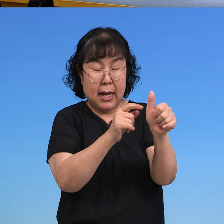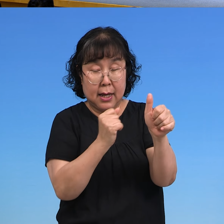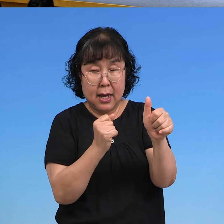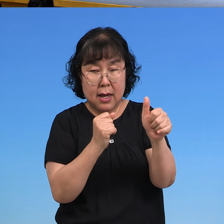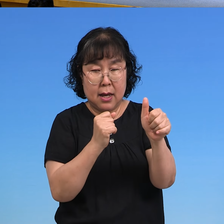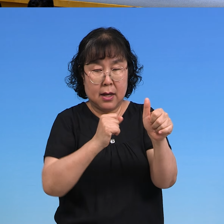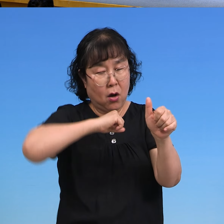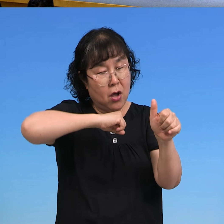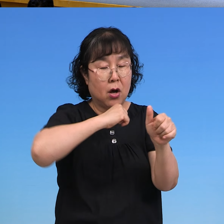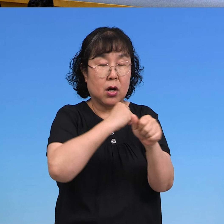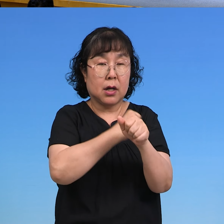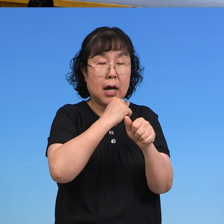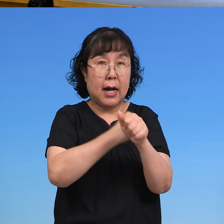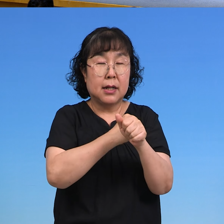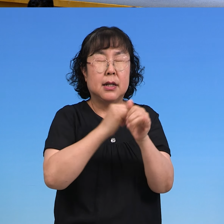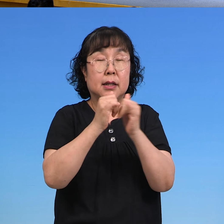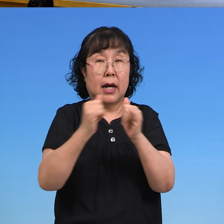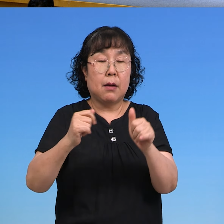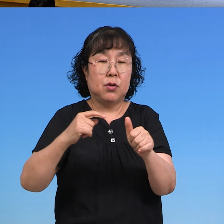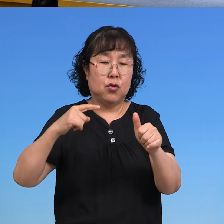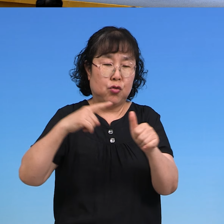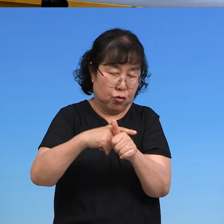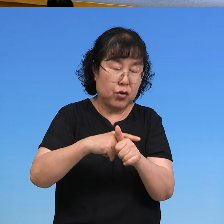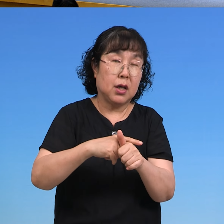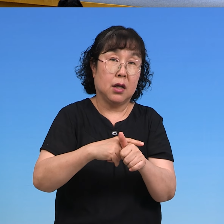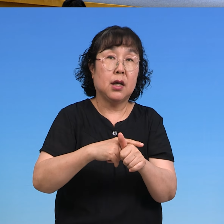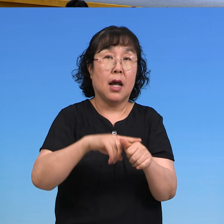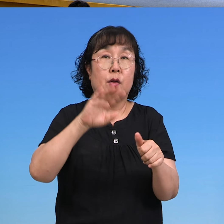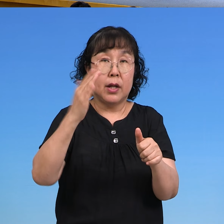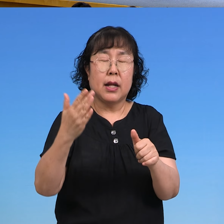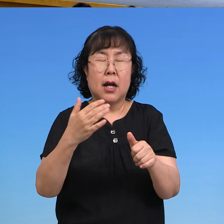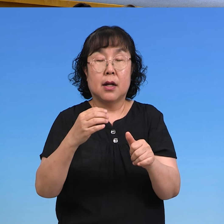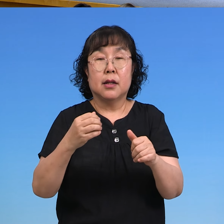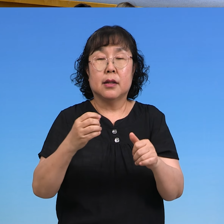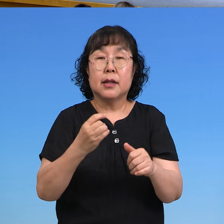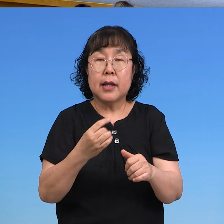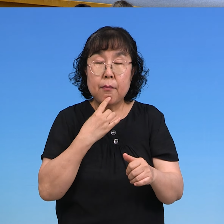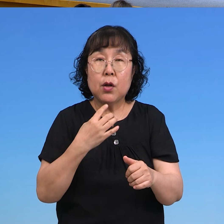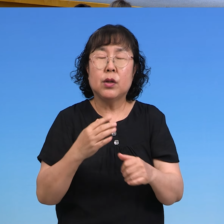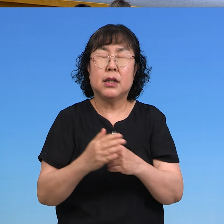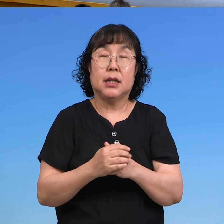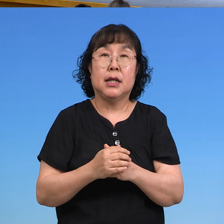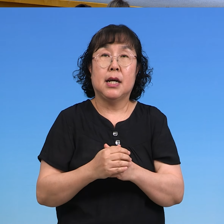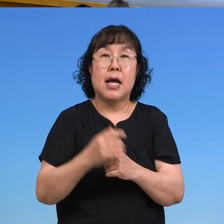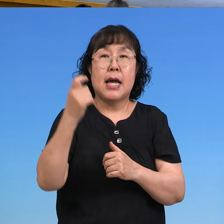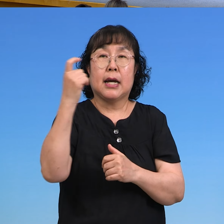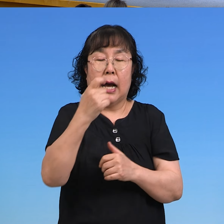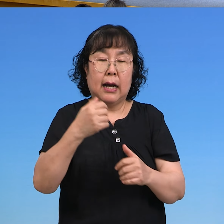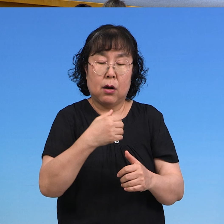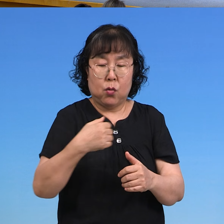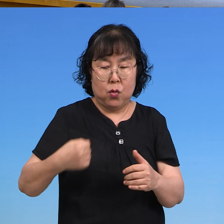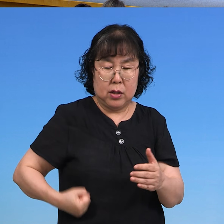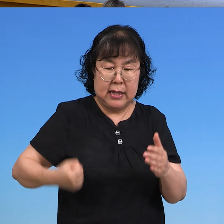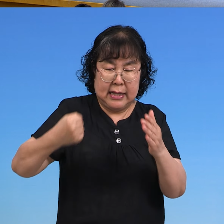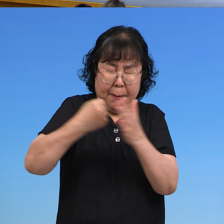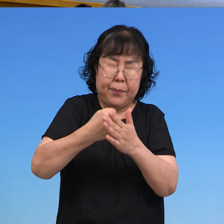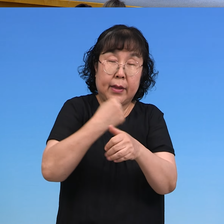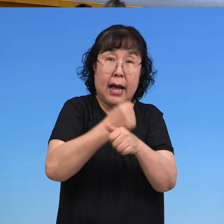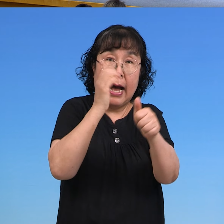죽임을 당하리니 오직 강하게 강하고 담대하소서. 당신을 지도자로 인정해 드릴